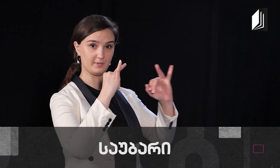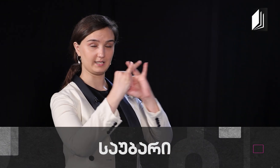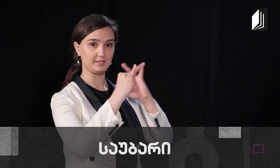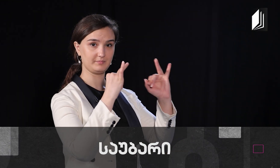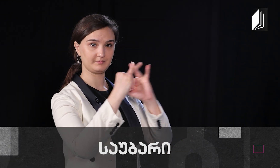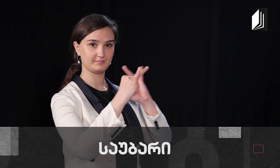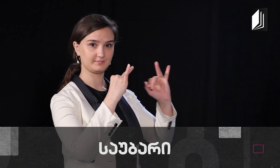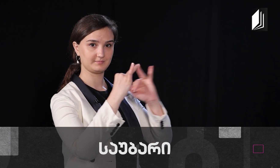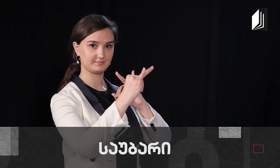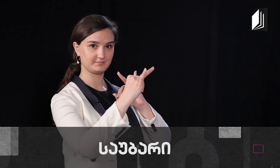საუბარი.